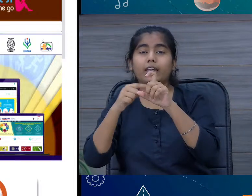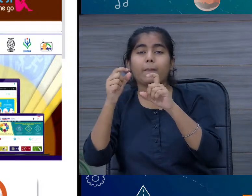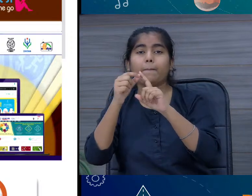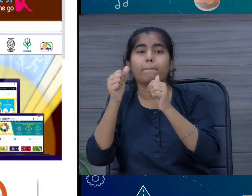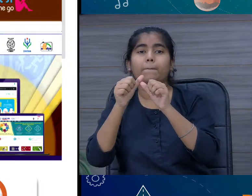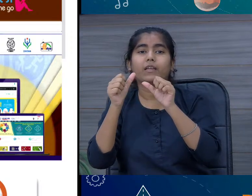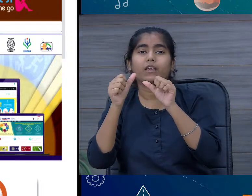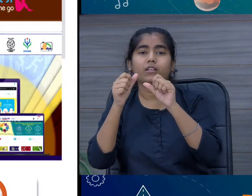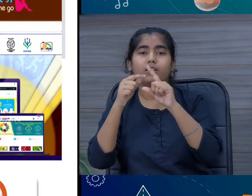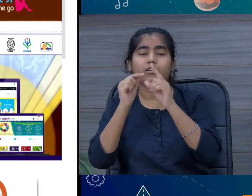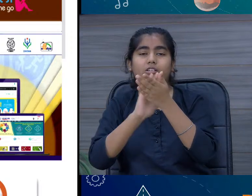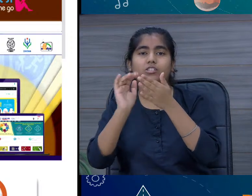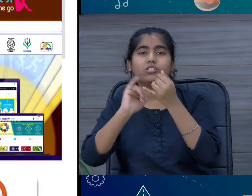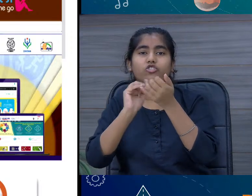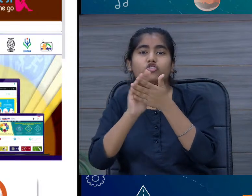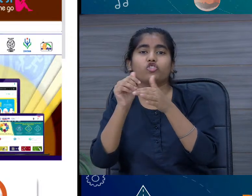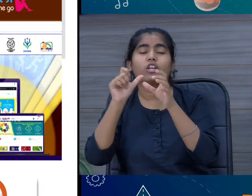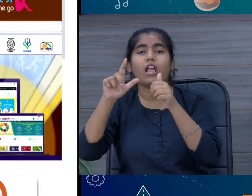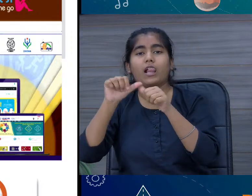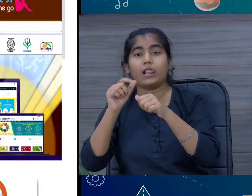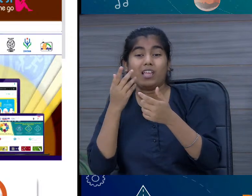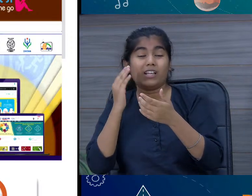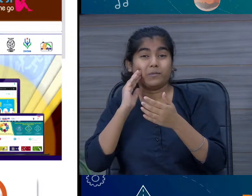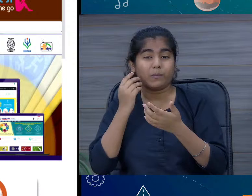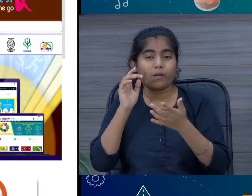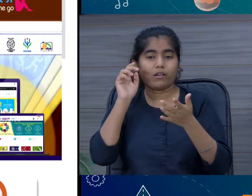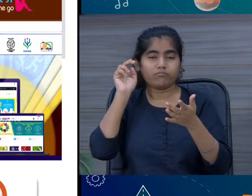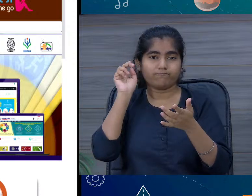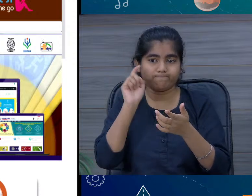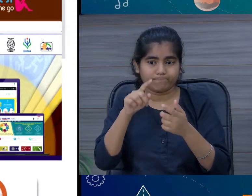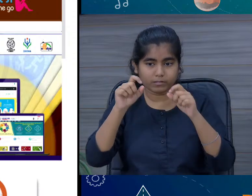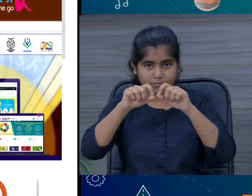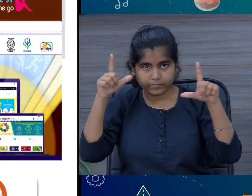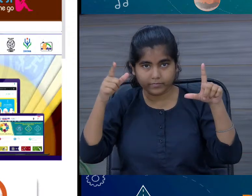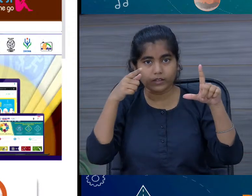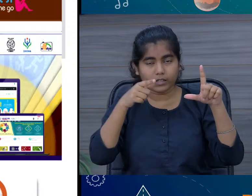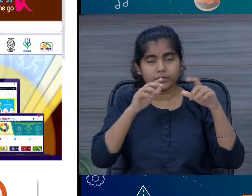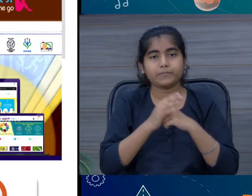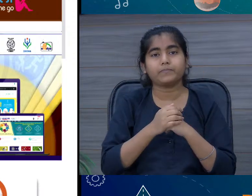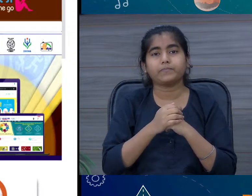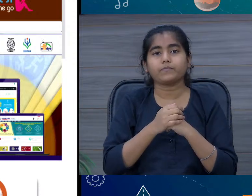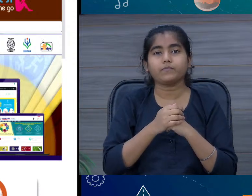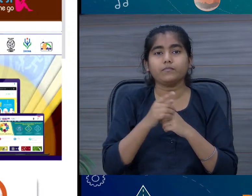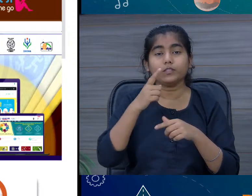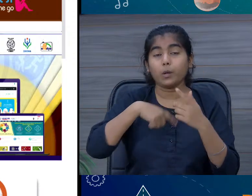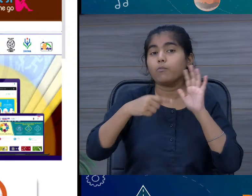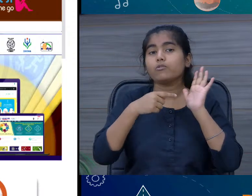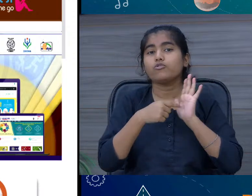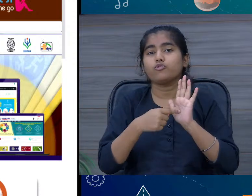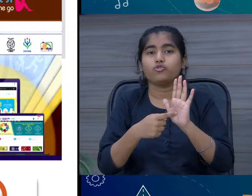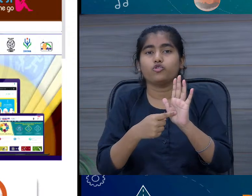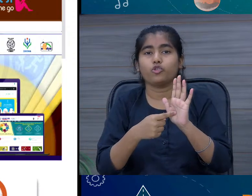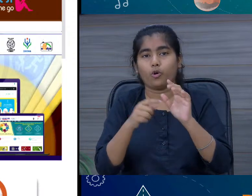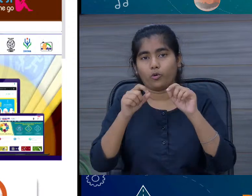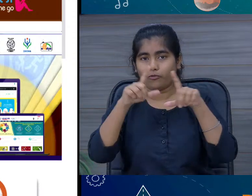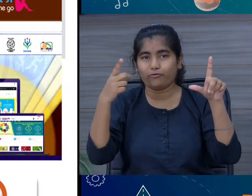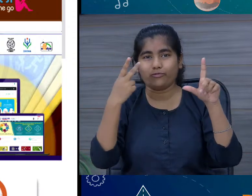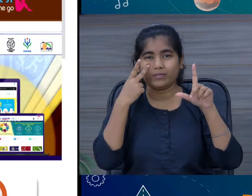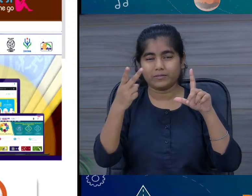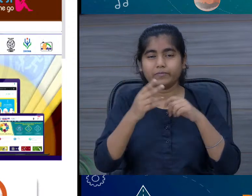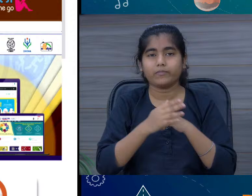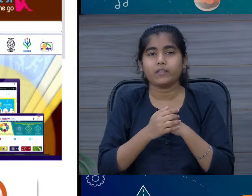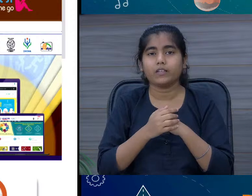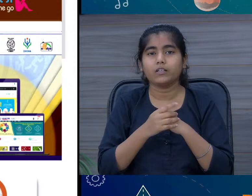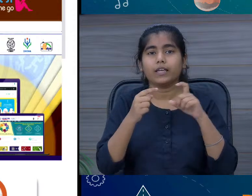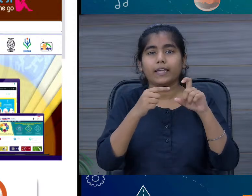पाठशाला के जब आप क्लिक करते हैं वहाँ पर NCERT वेबसाइट से, तो आपके सामने ये वाला पेज खुलता है जो ई पाठशाला का